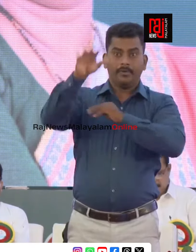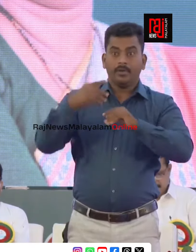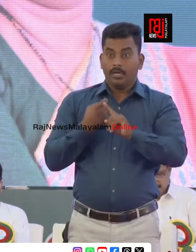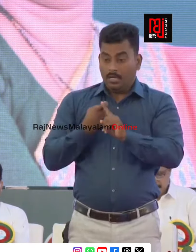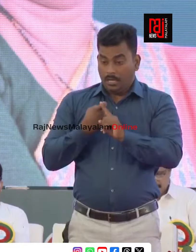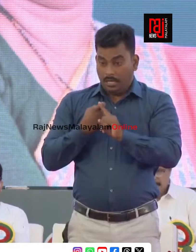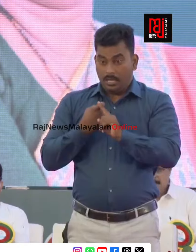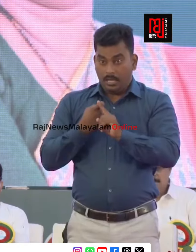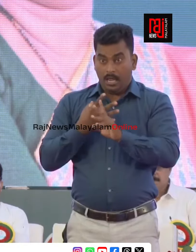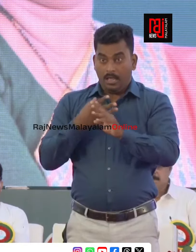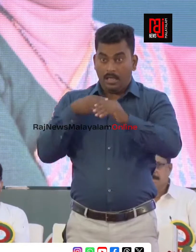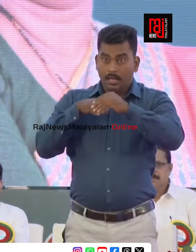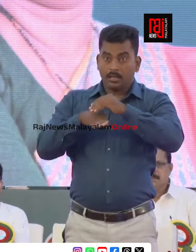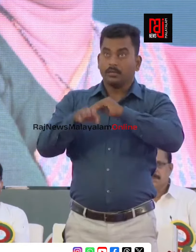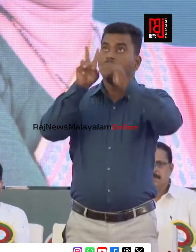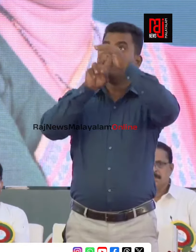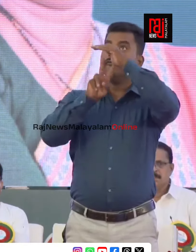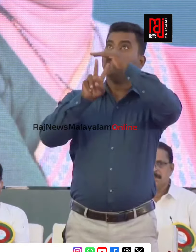മുഖമുദ്രകളിൽ